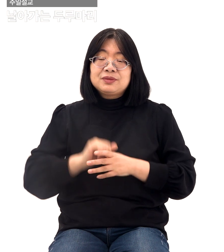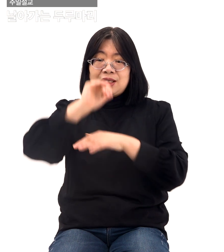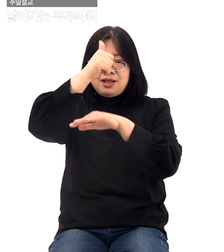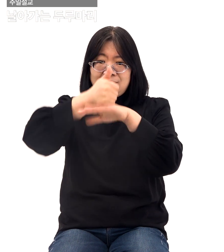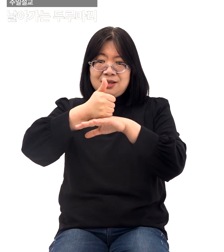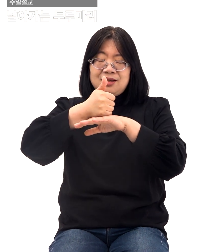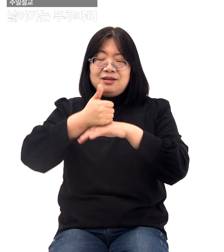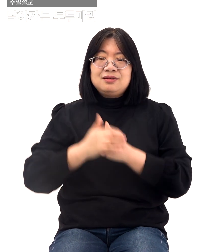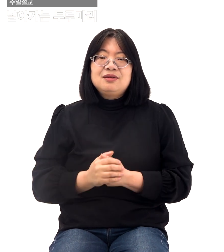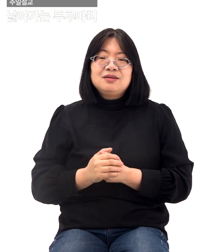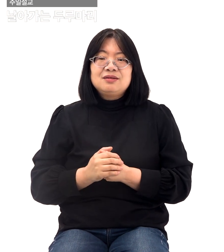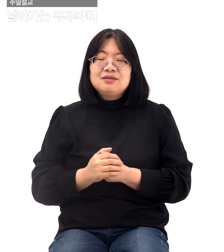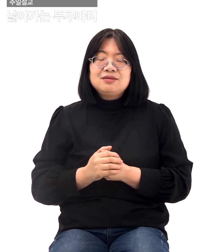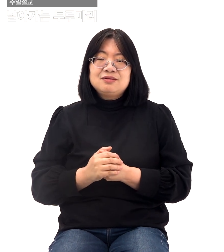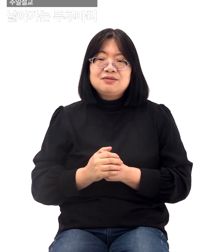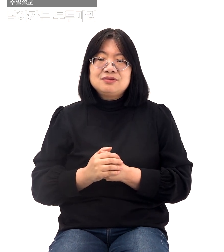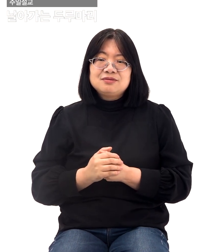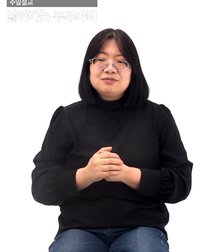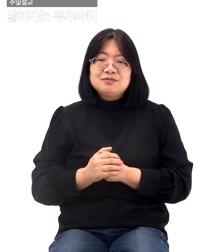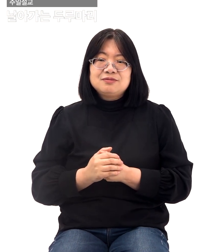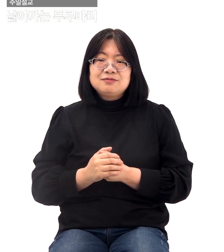마지막으로,